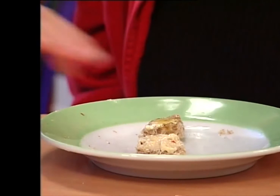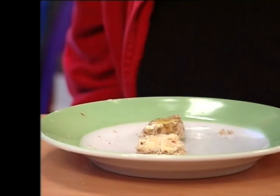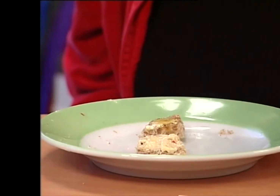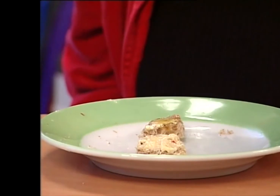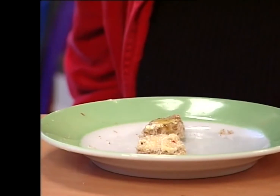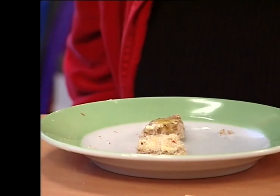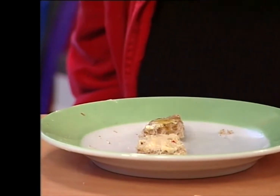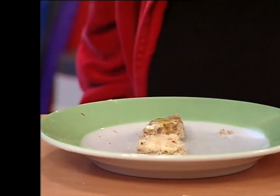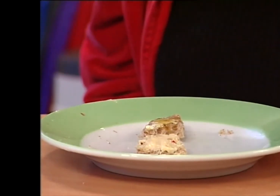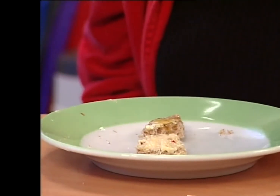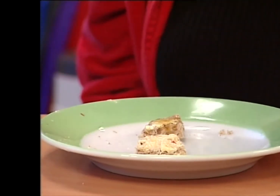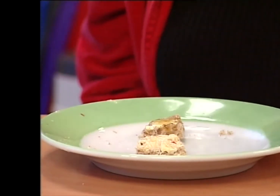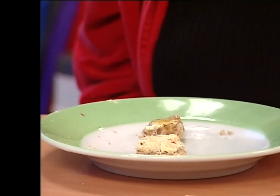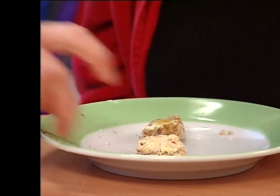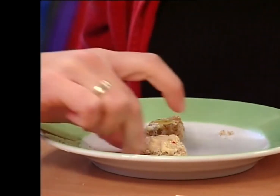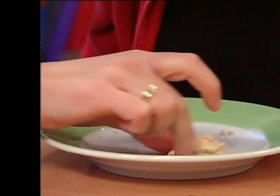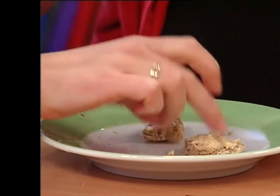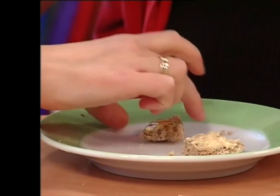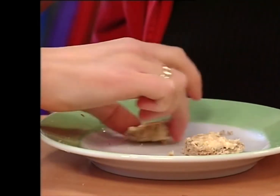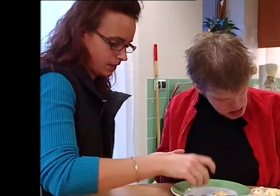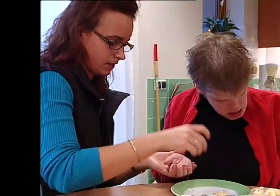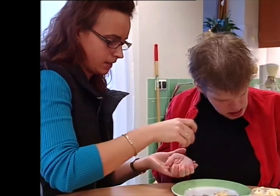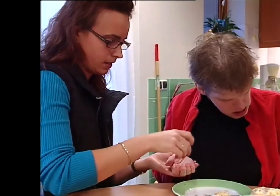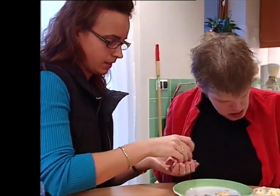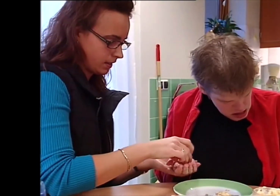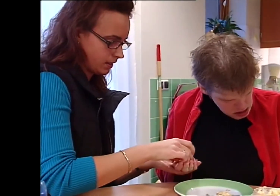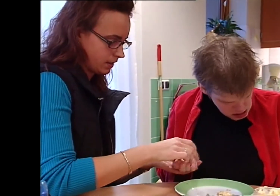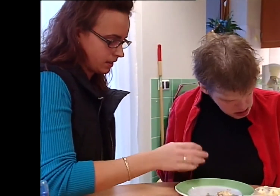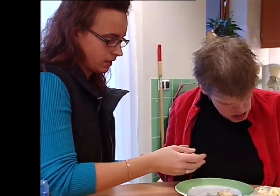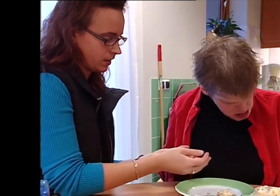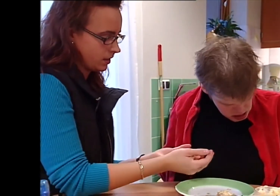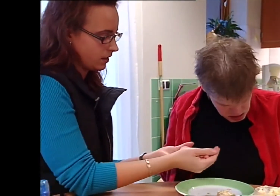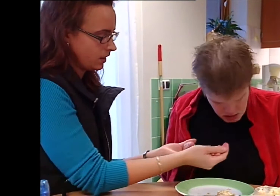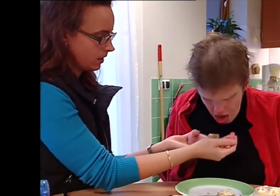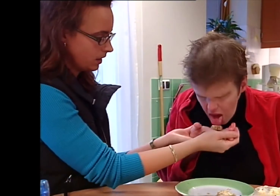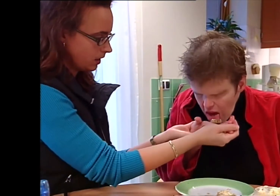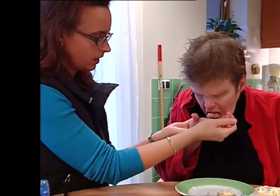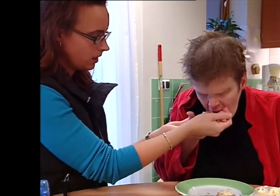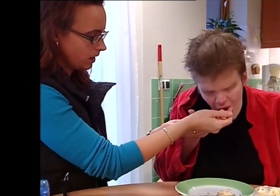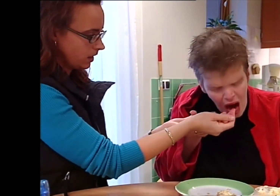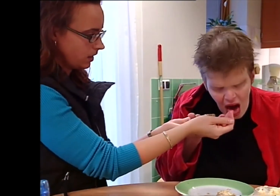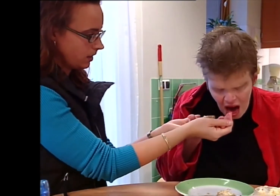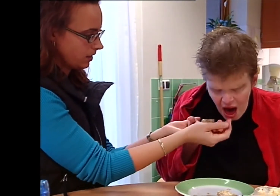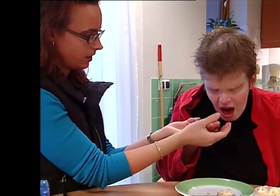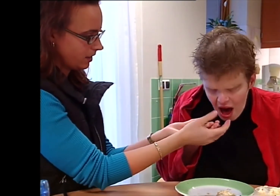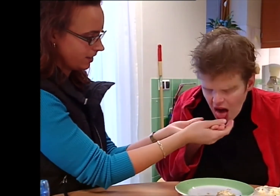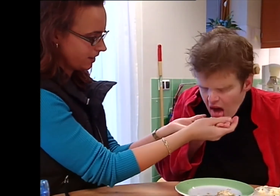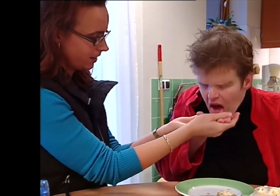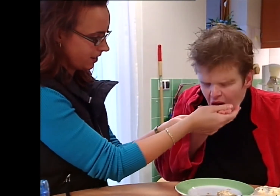Even gaan proeven. Ik bied Tineke een belegkeuze voor het brood aan. Kiezen is namelijk iets wat ze nog niet kan. En op deze